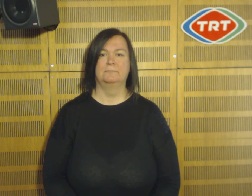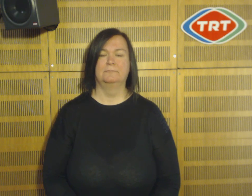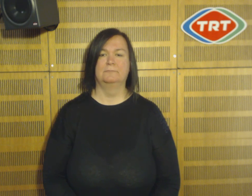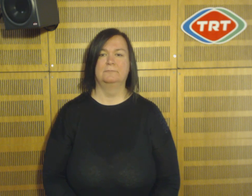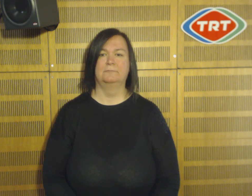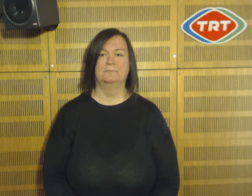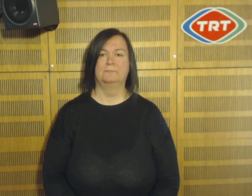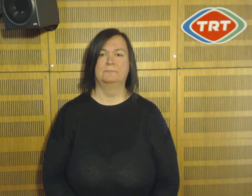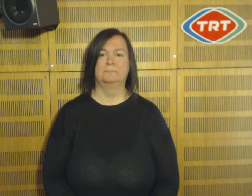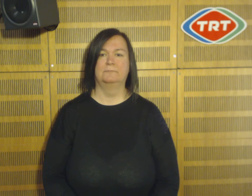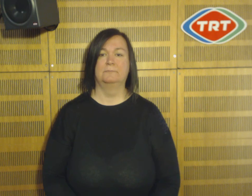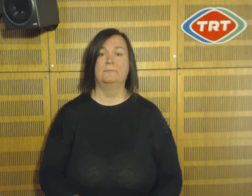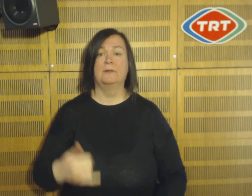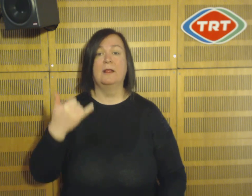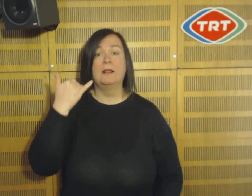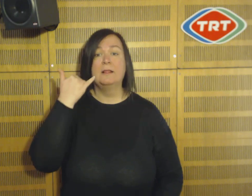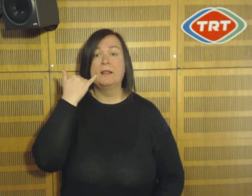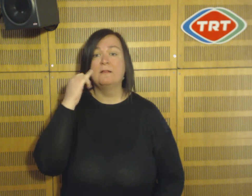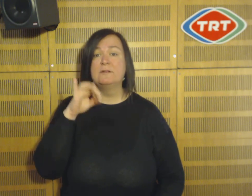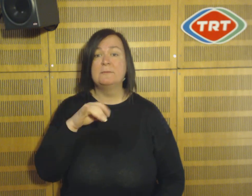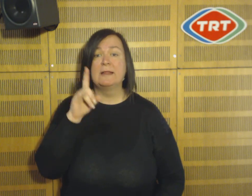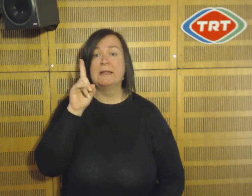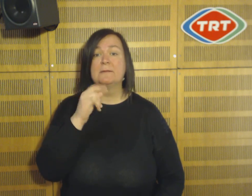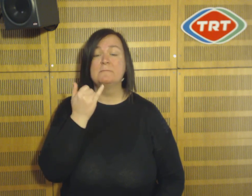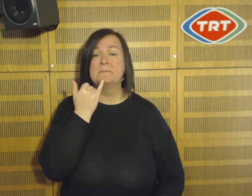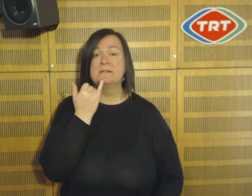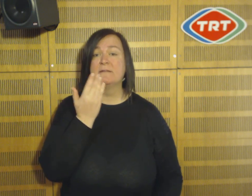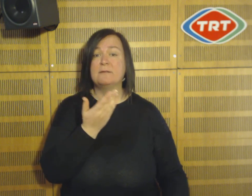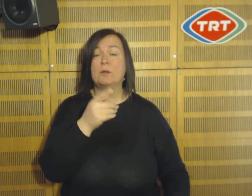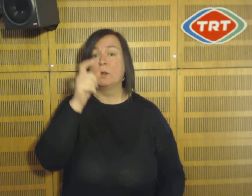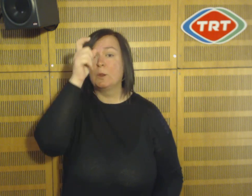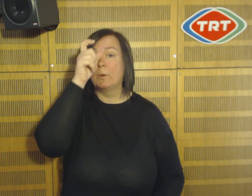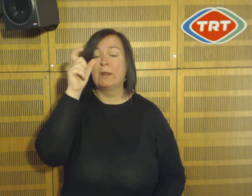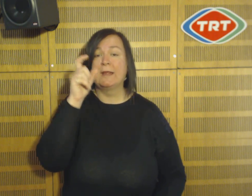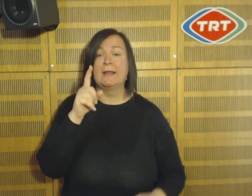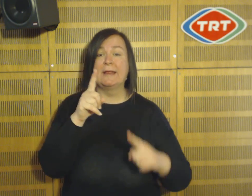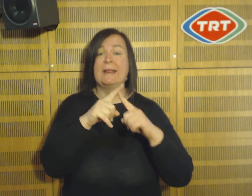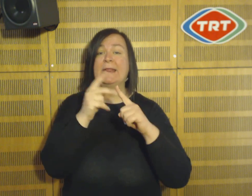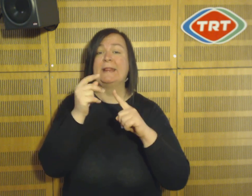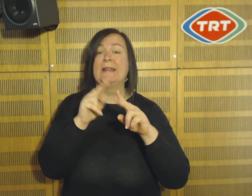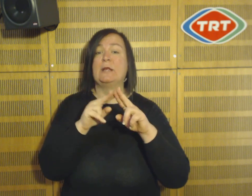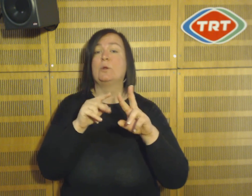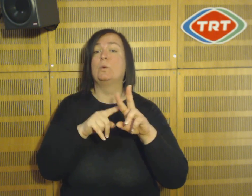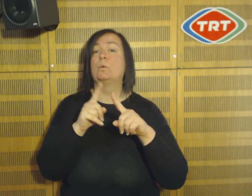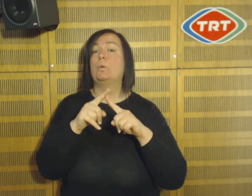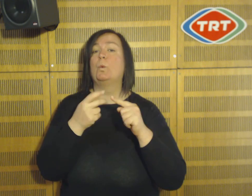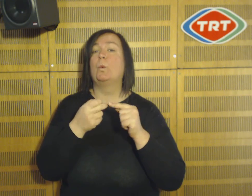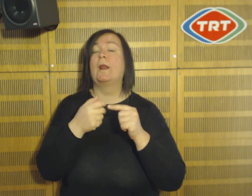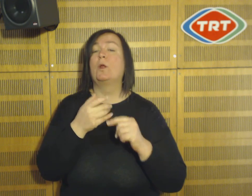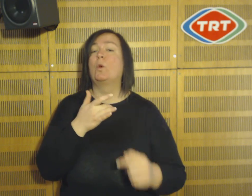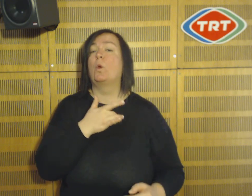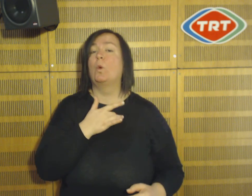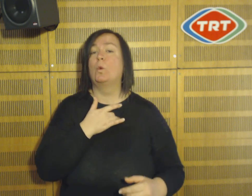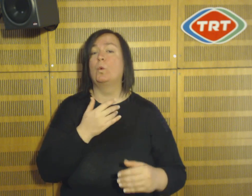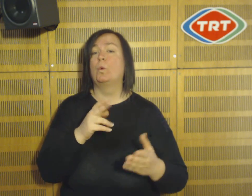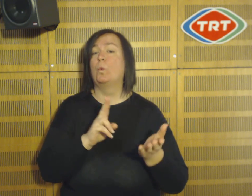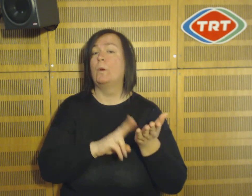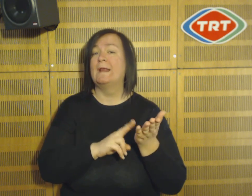1de telefon hattında ilk konuğumuz var Türkiye tik turet sendromu Gönüllüleri kurucu üyesi